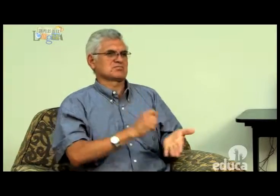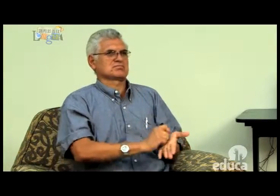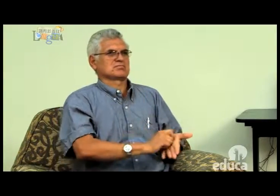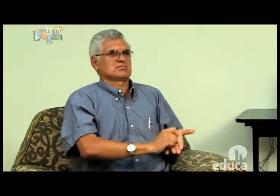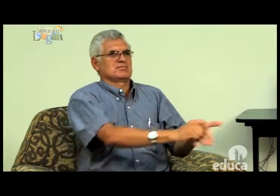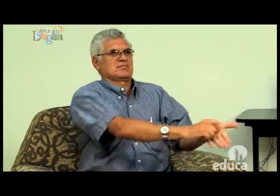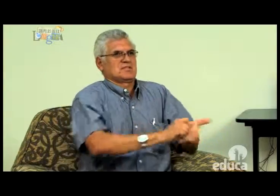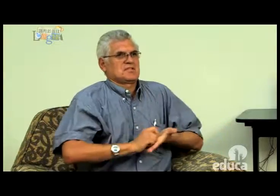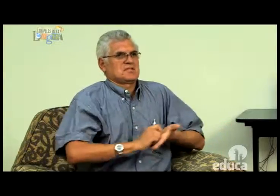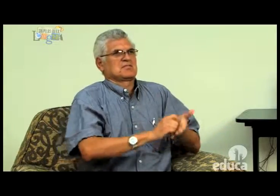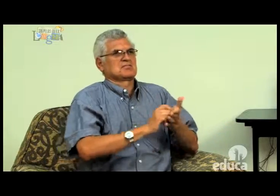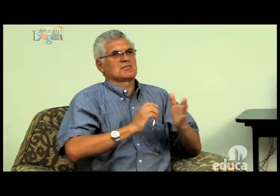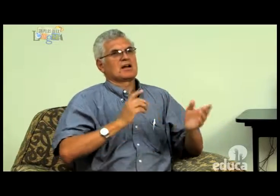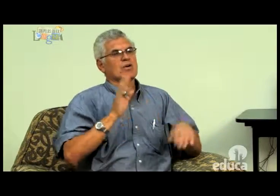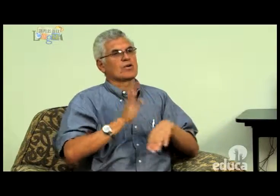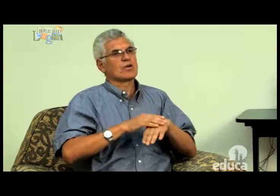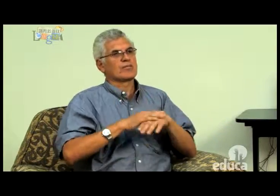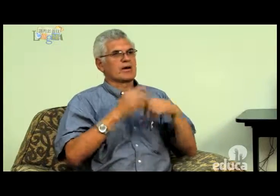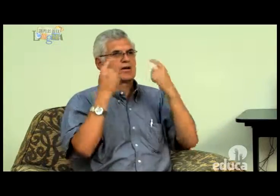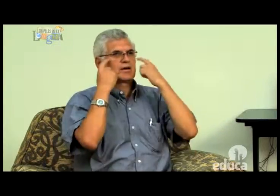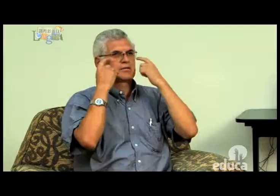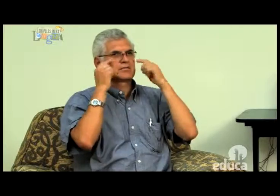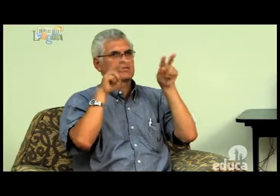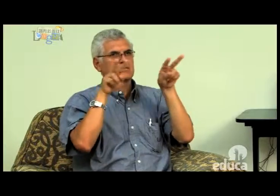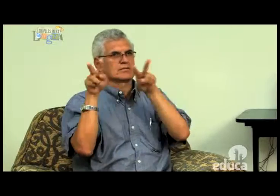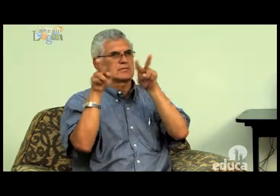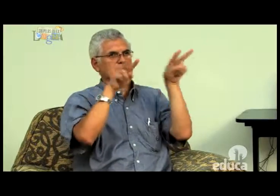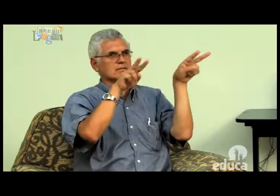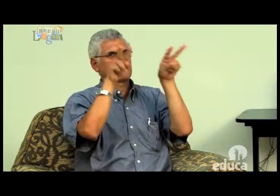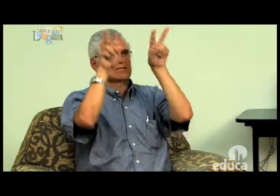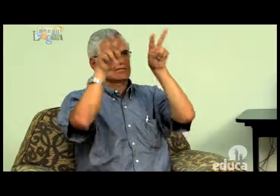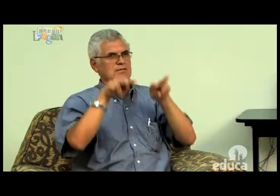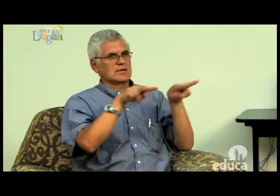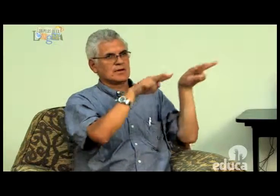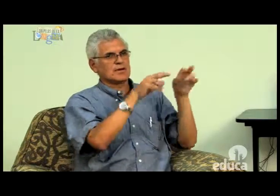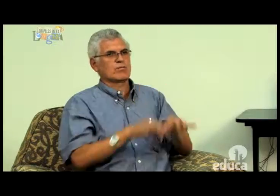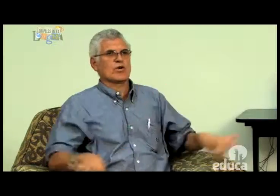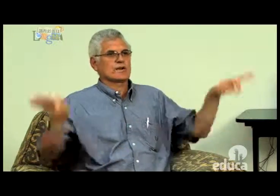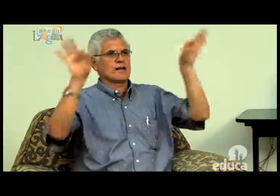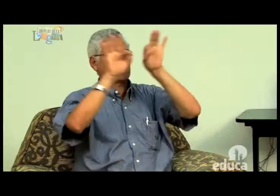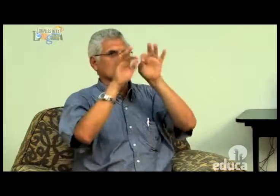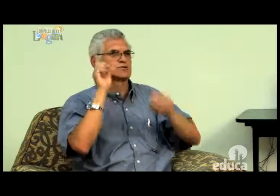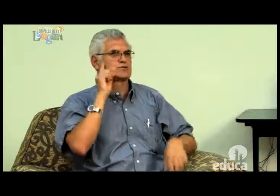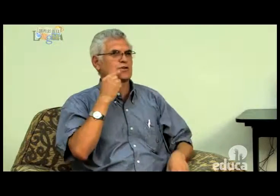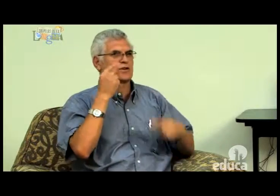También utilizo la lectoescritura para comunicarme con gente que no sabe el lenguaje de señas.